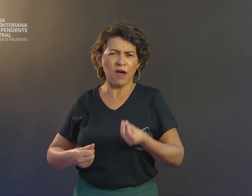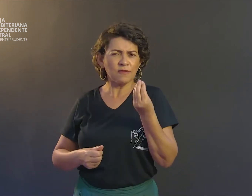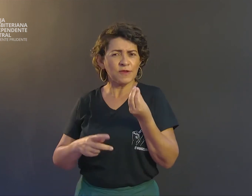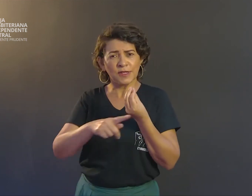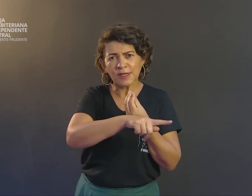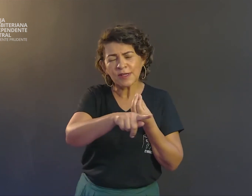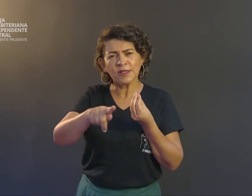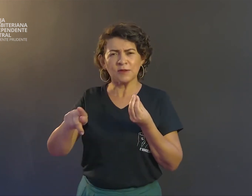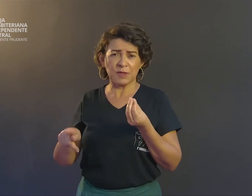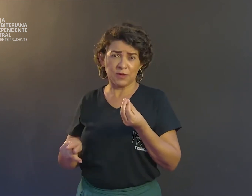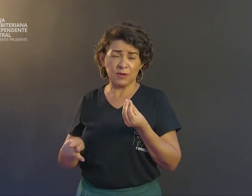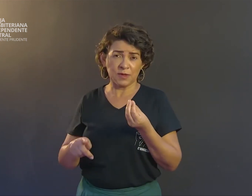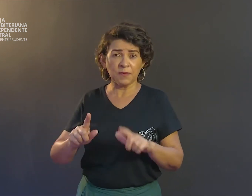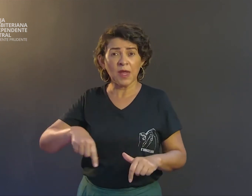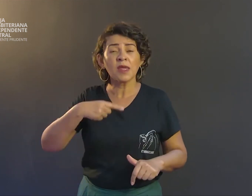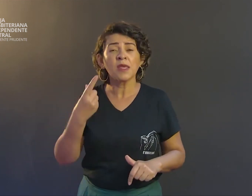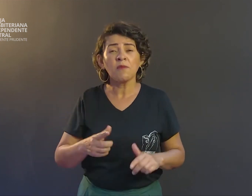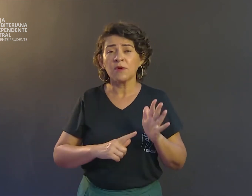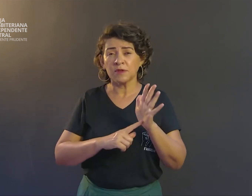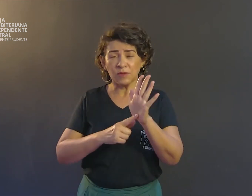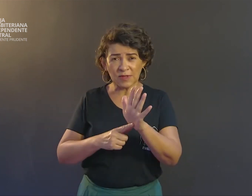falsos deuses e entregar suas vidas a Jesus.